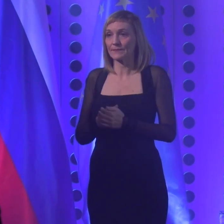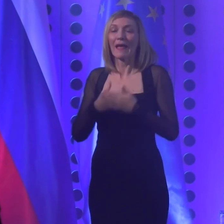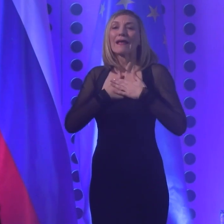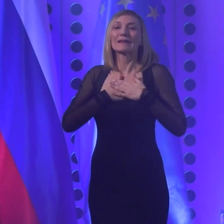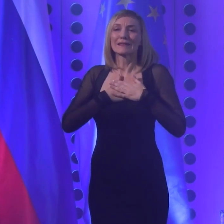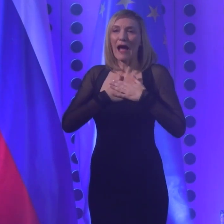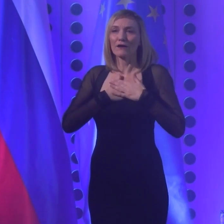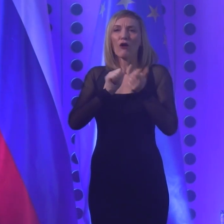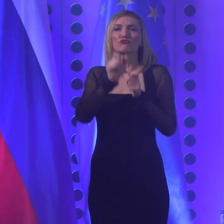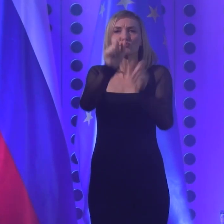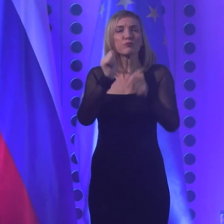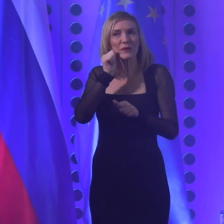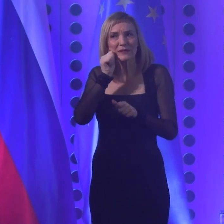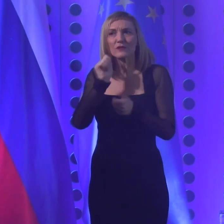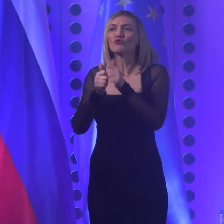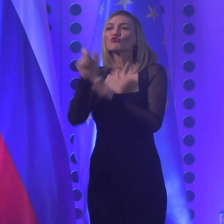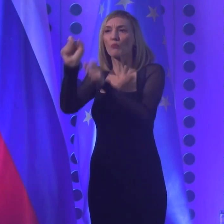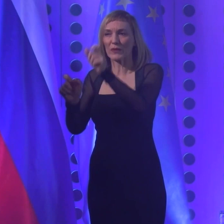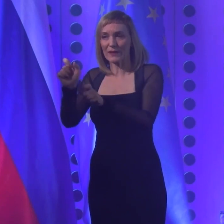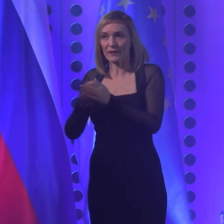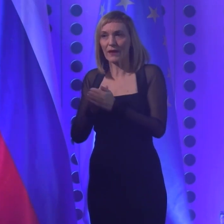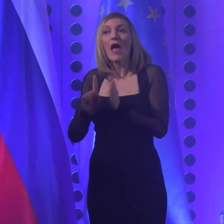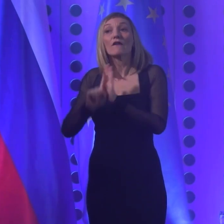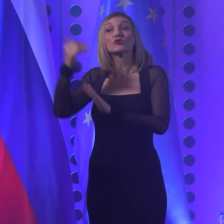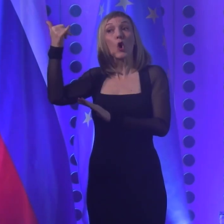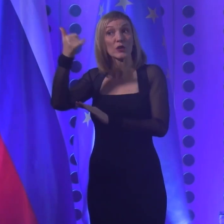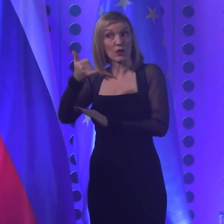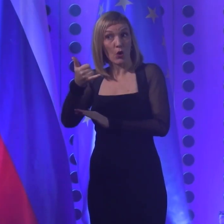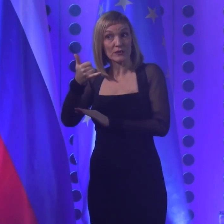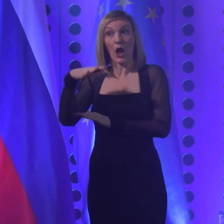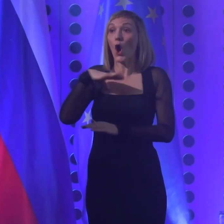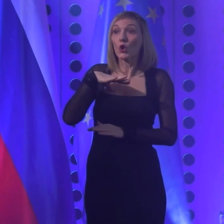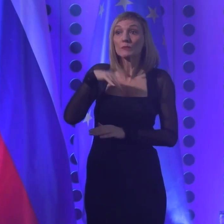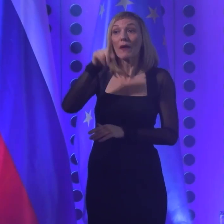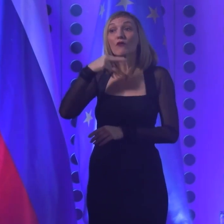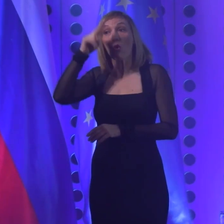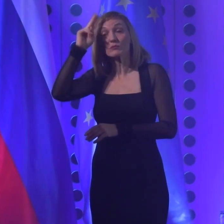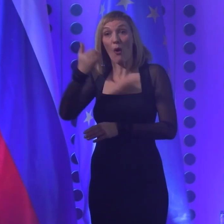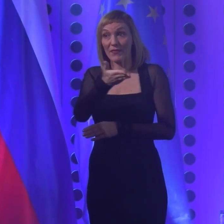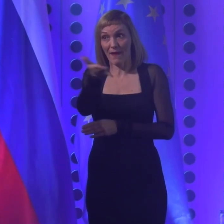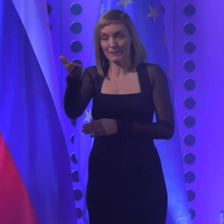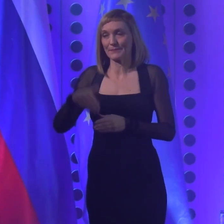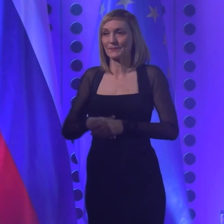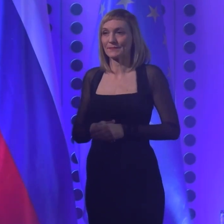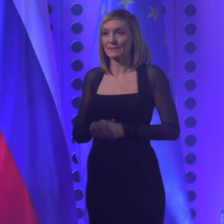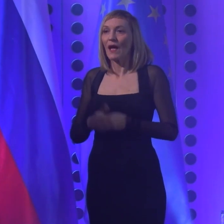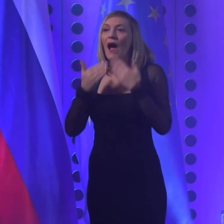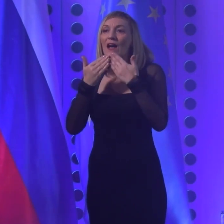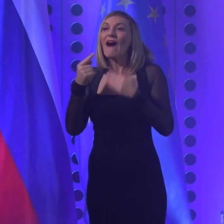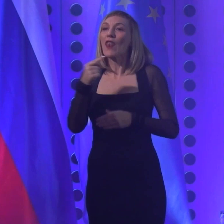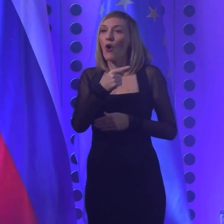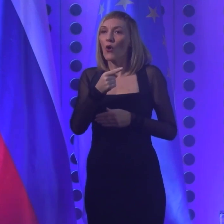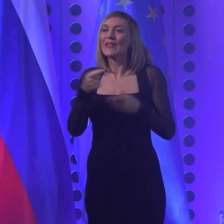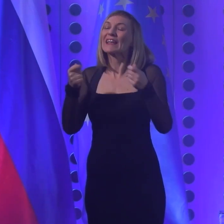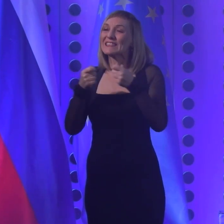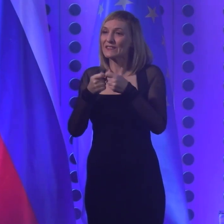drage parašportnice in parašportniki, visoki gostje, gospe in gospodje. Hvaležna sem